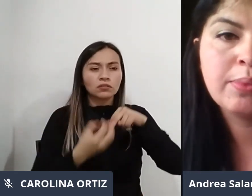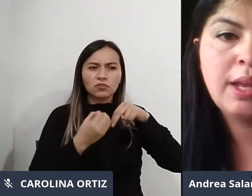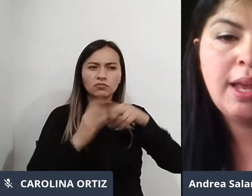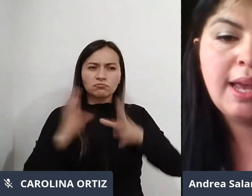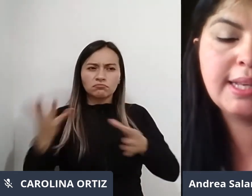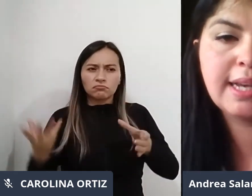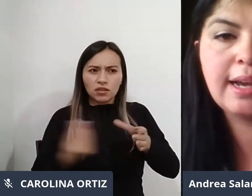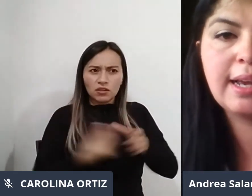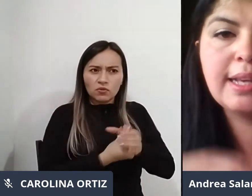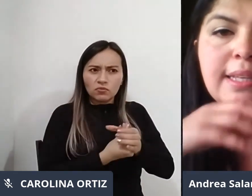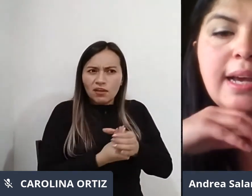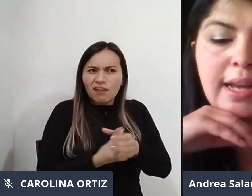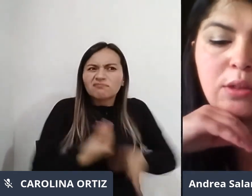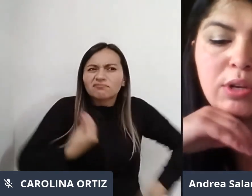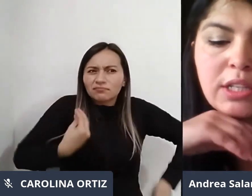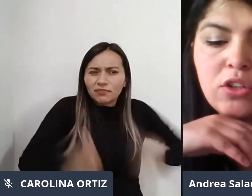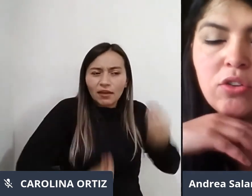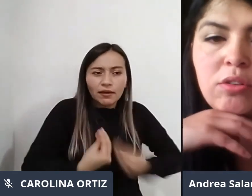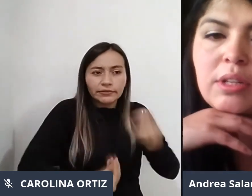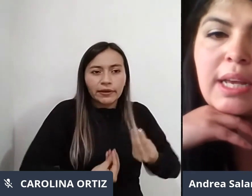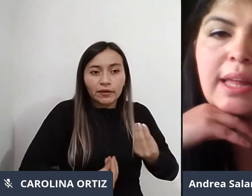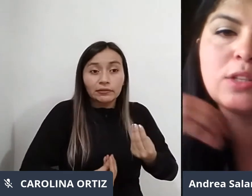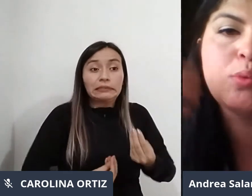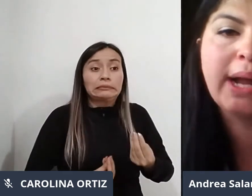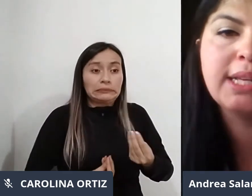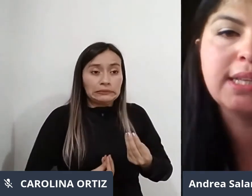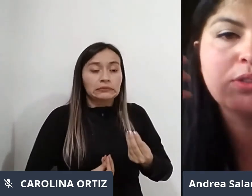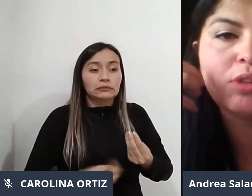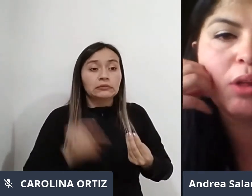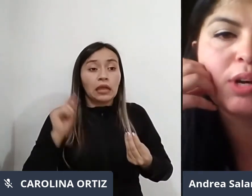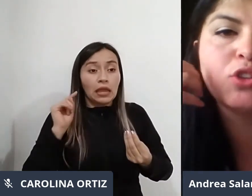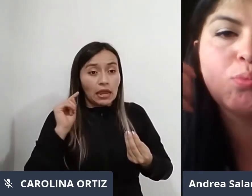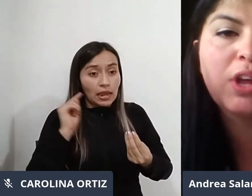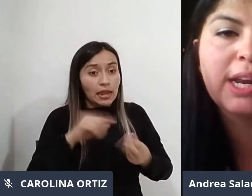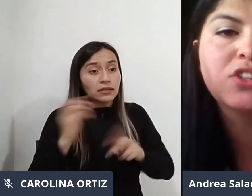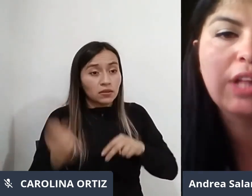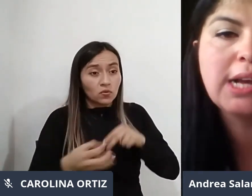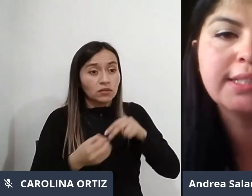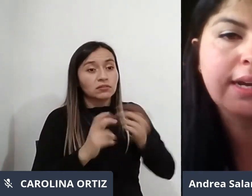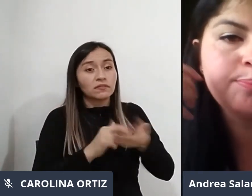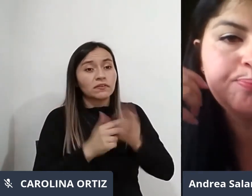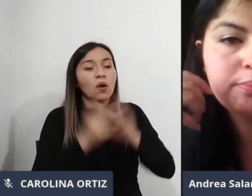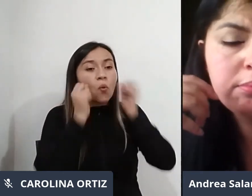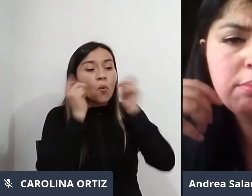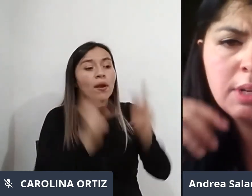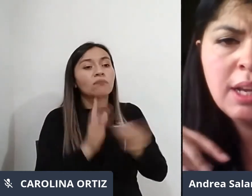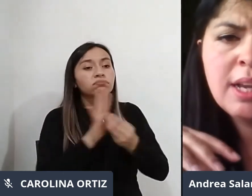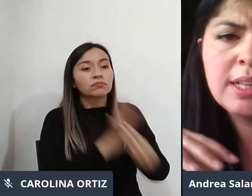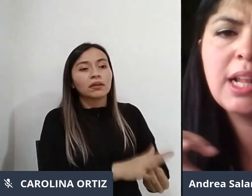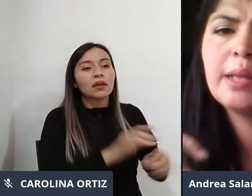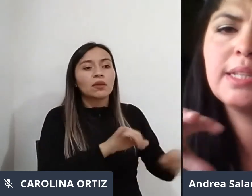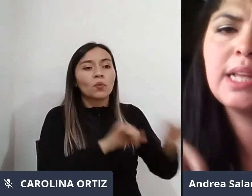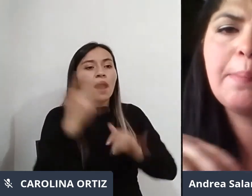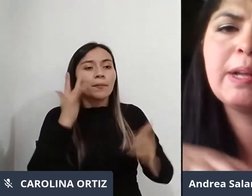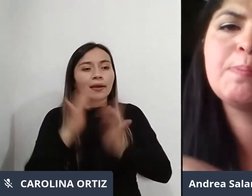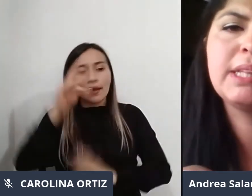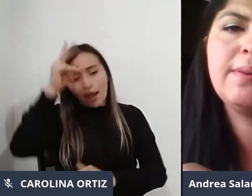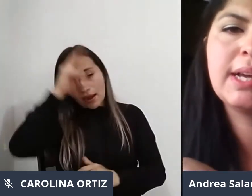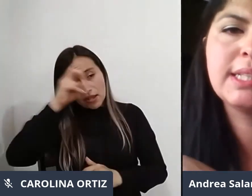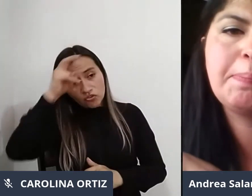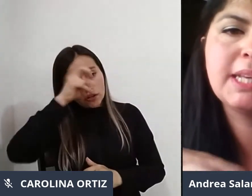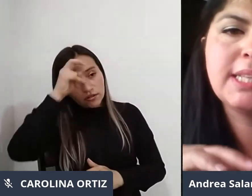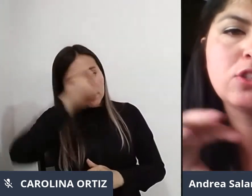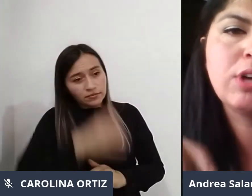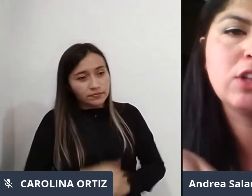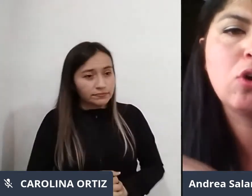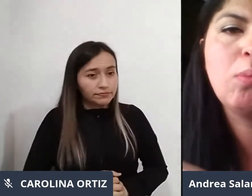¿sí? Esa educación que deshumaniza es una educación muy racionalista. Desde la